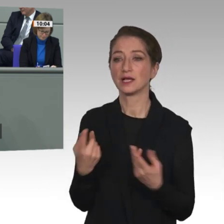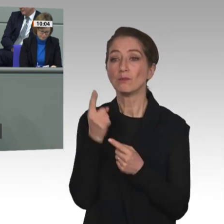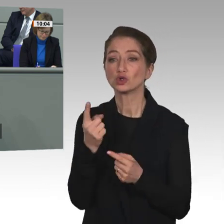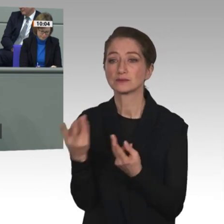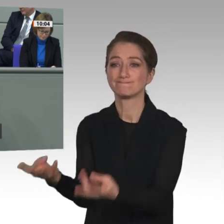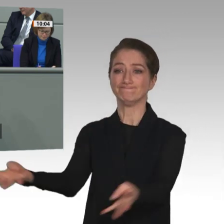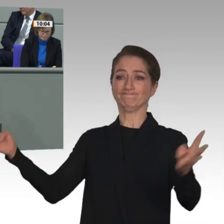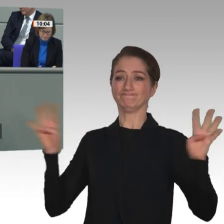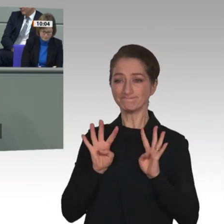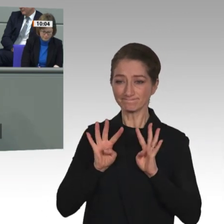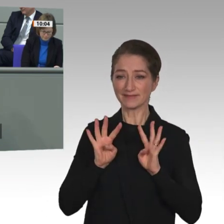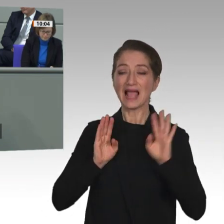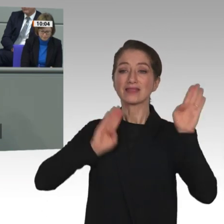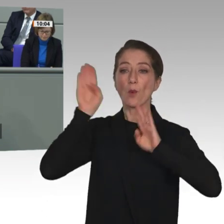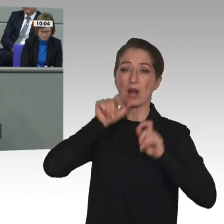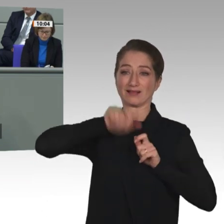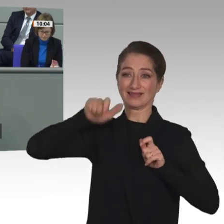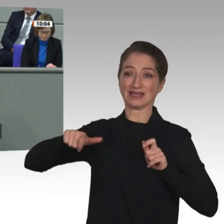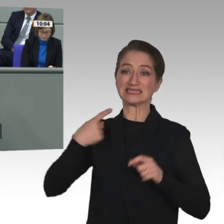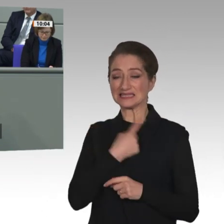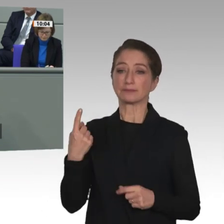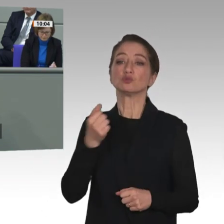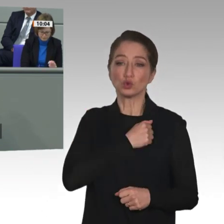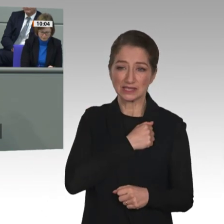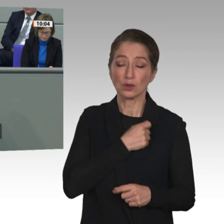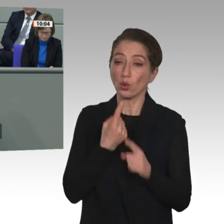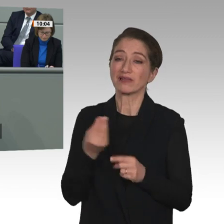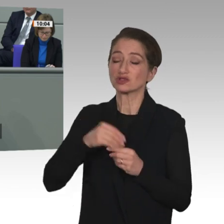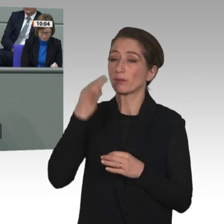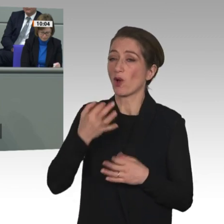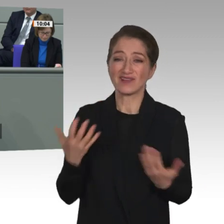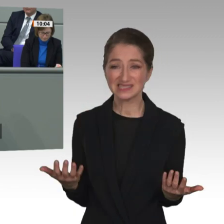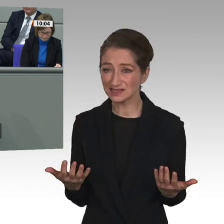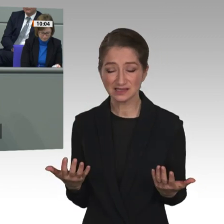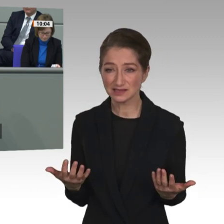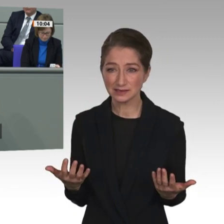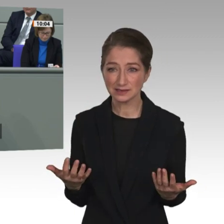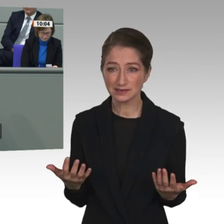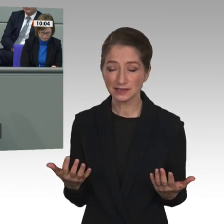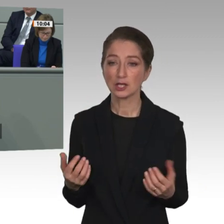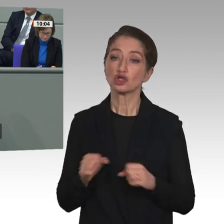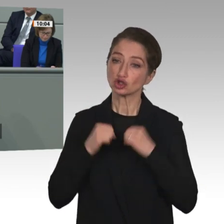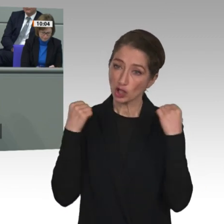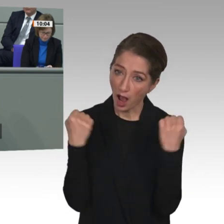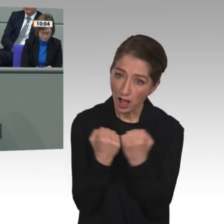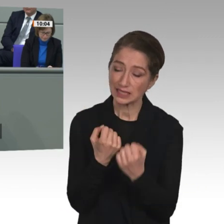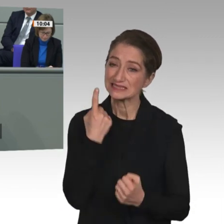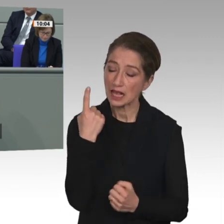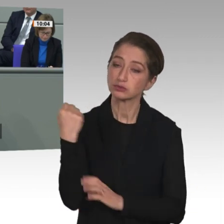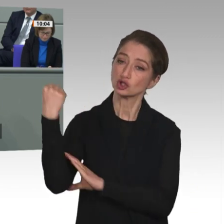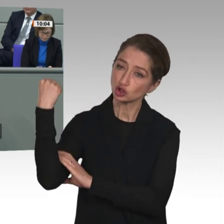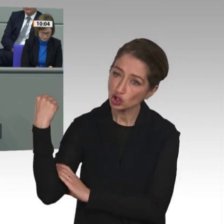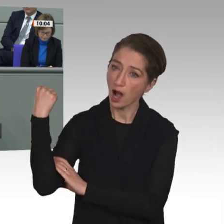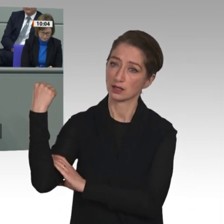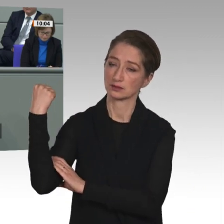Demokraten, aber dazu brauchen wir auch und vor allem einen starken Staat,